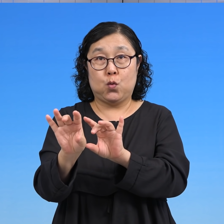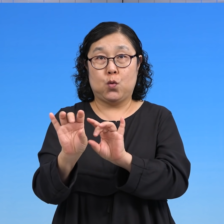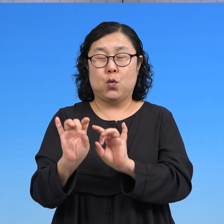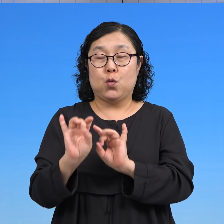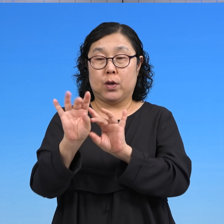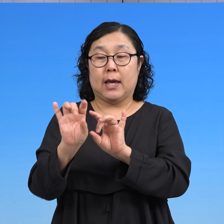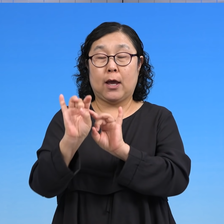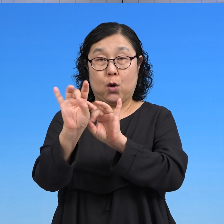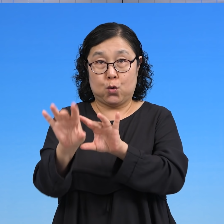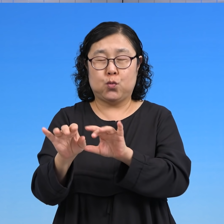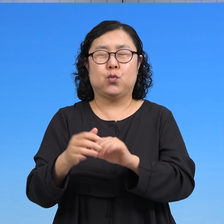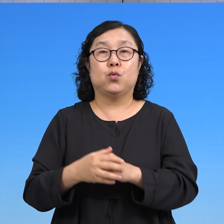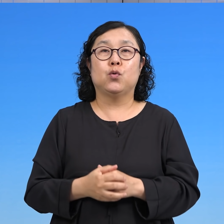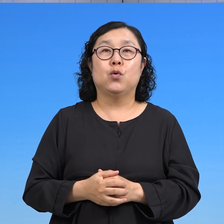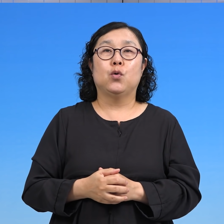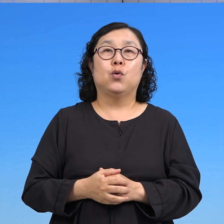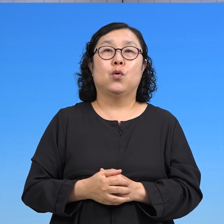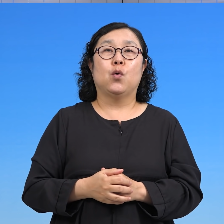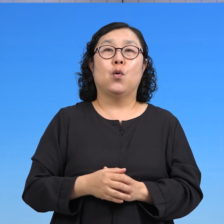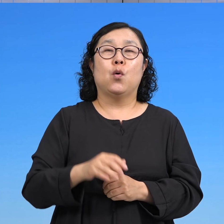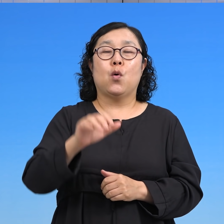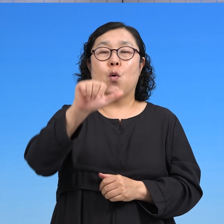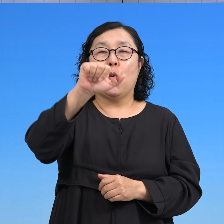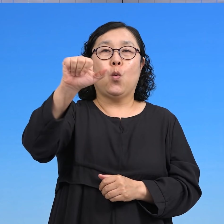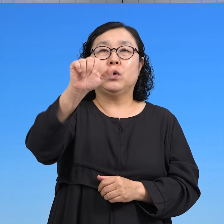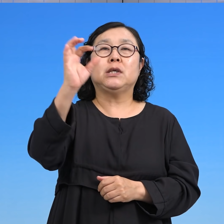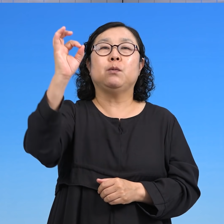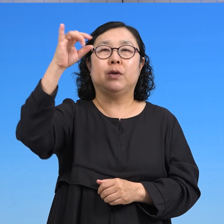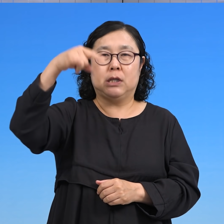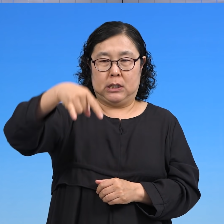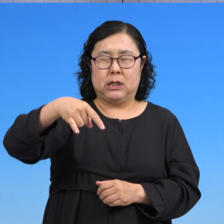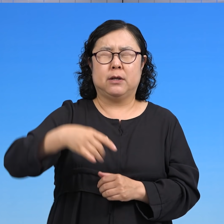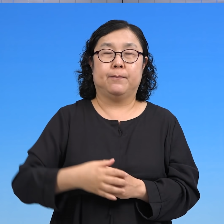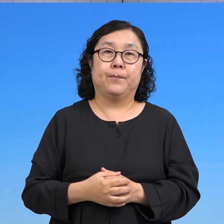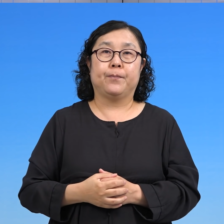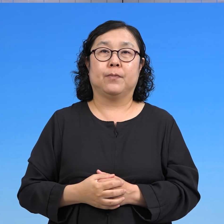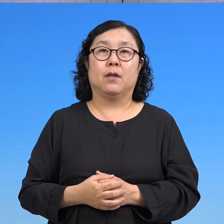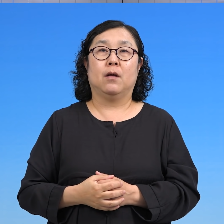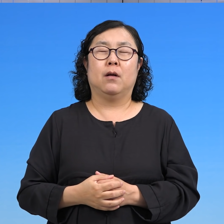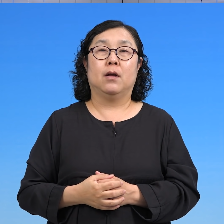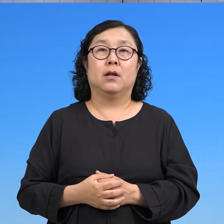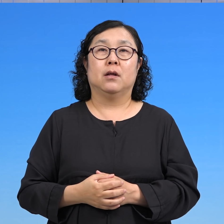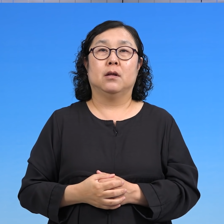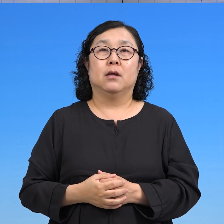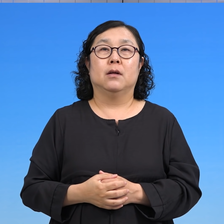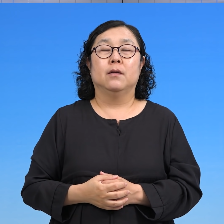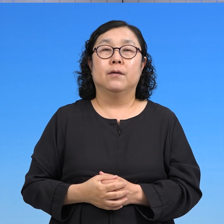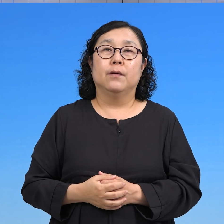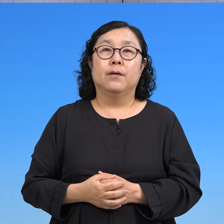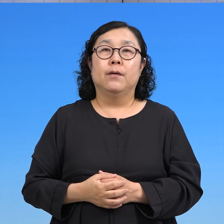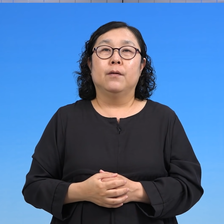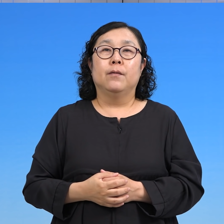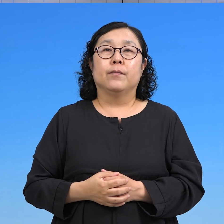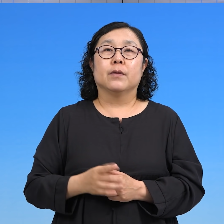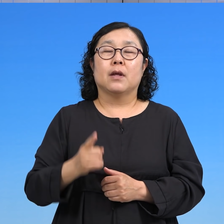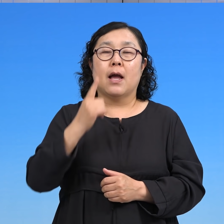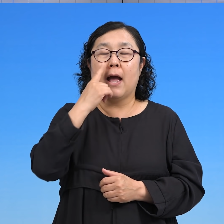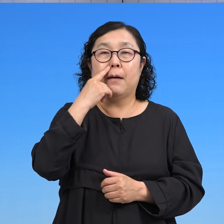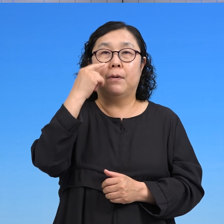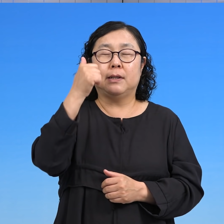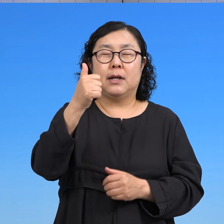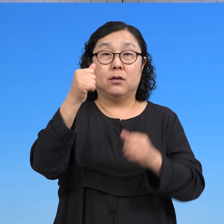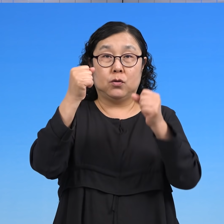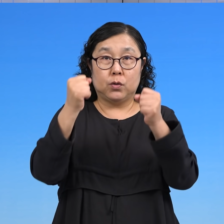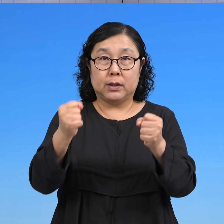호주의 그 대표적인 동물 캥거루가 50이에요. 물론 이게 뭐